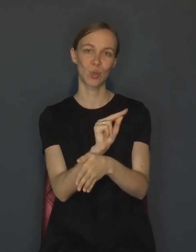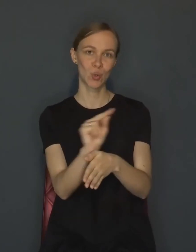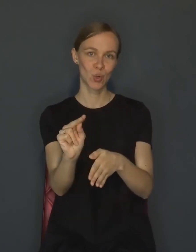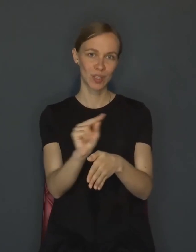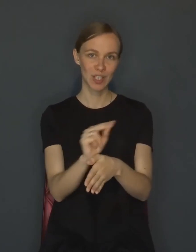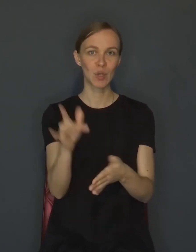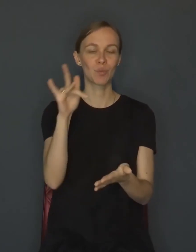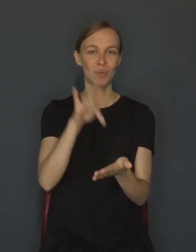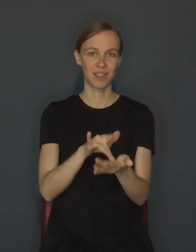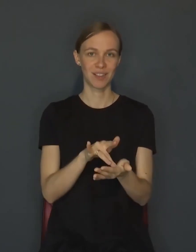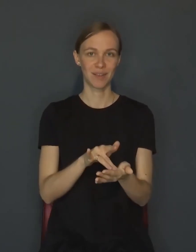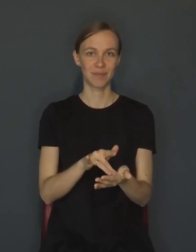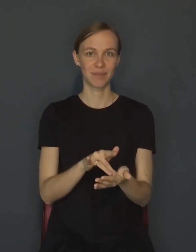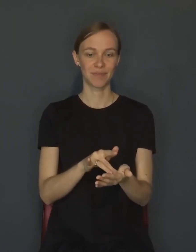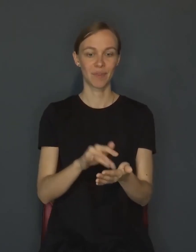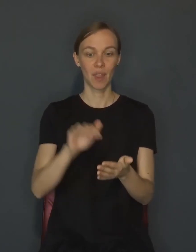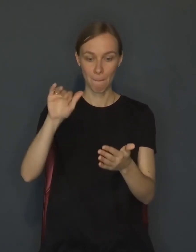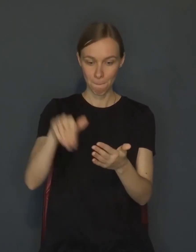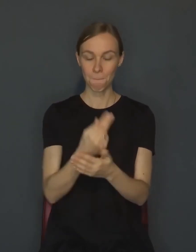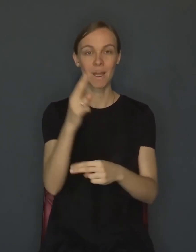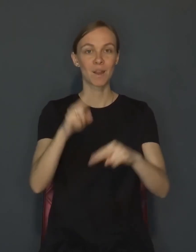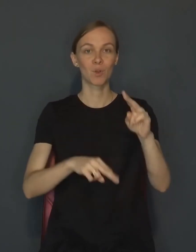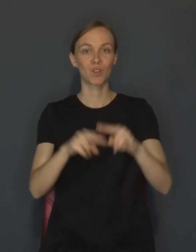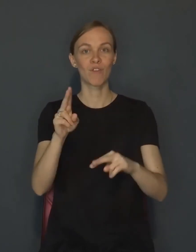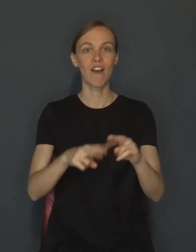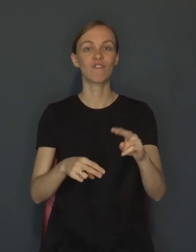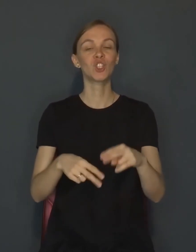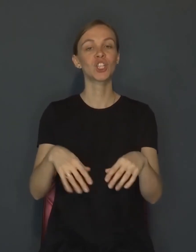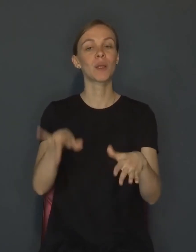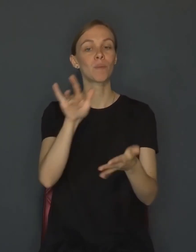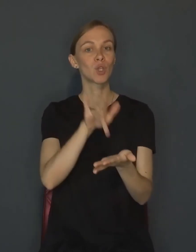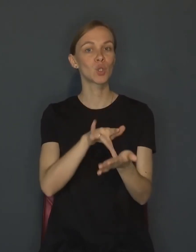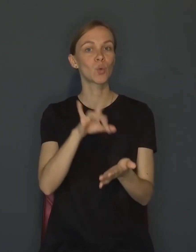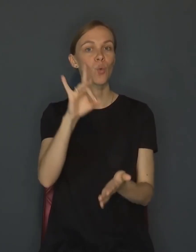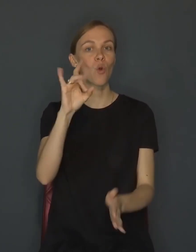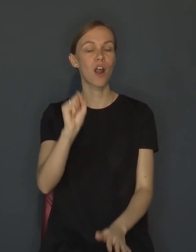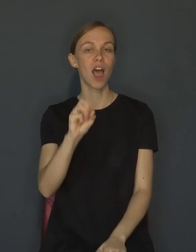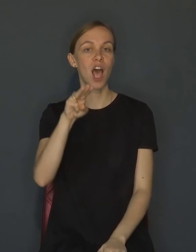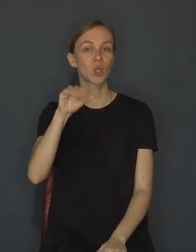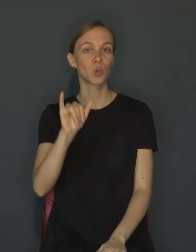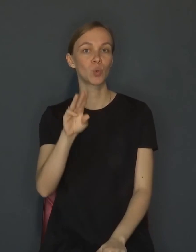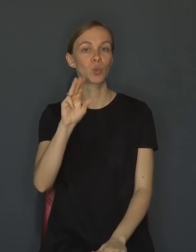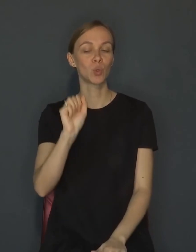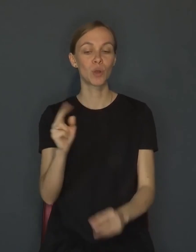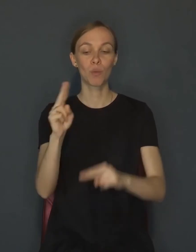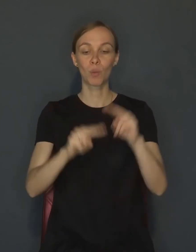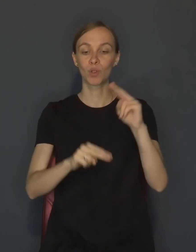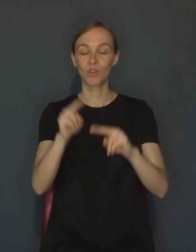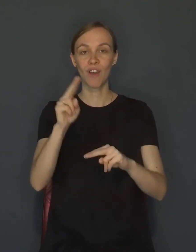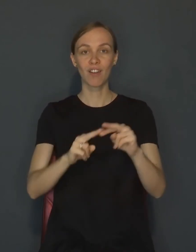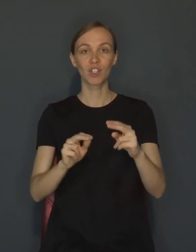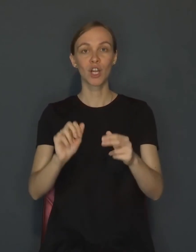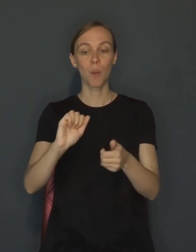перебудувавши міську ратушу і побудувавши муровані будинки навколо Ринкової площі.